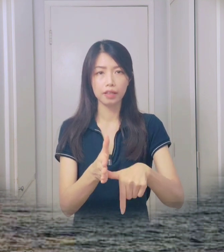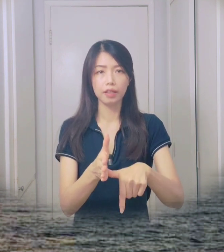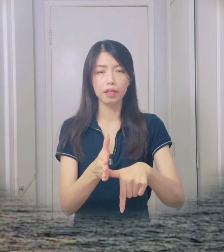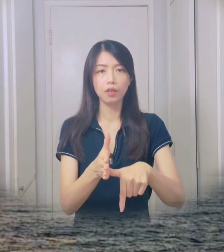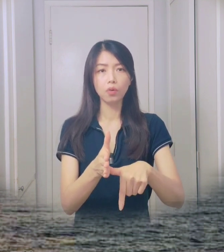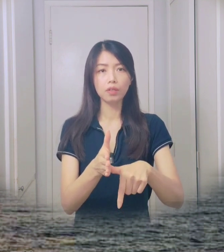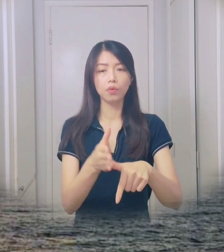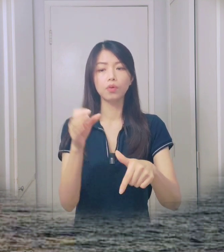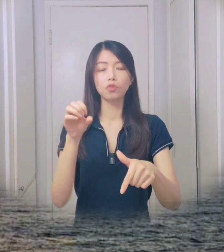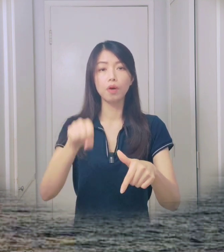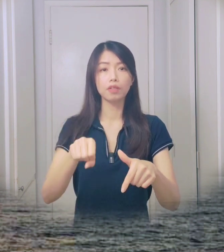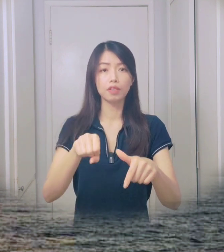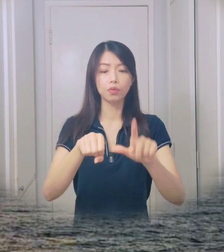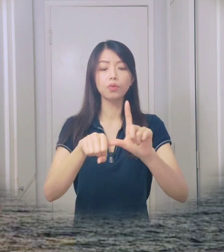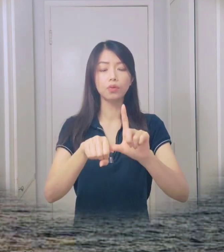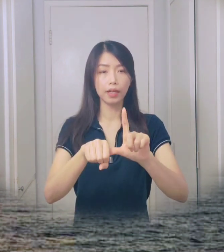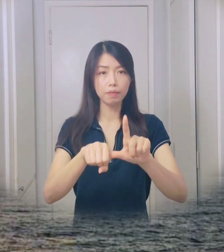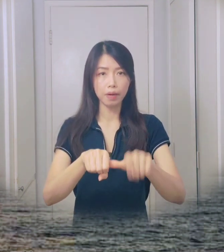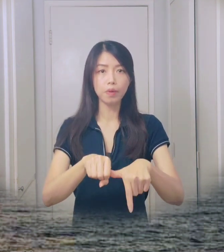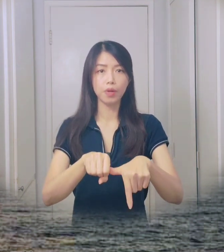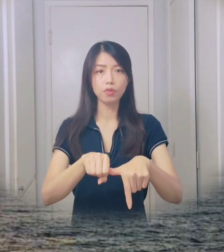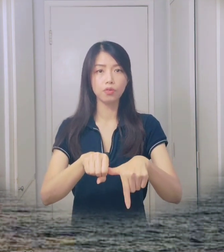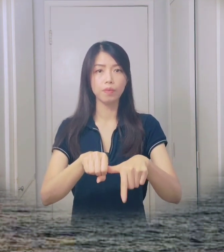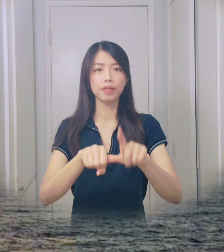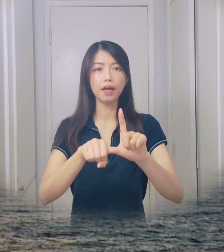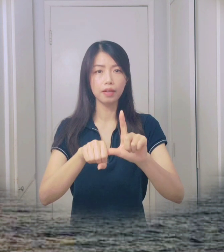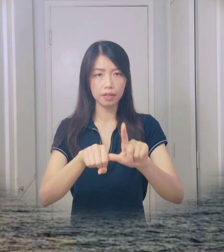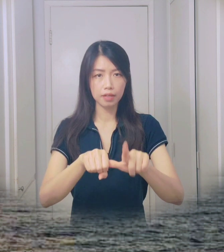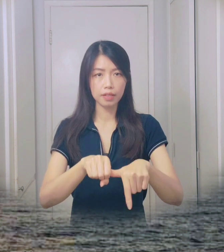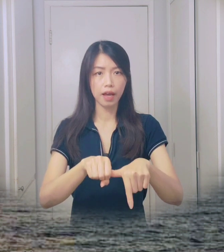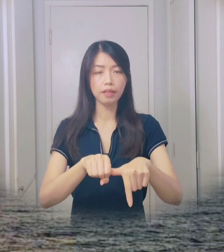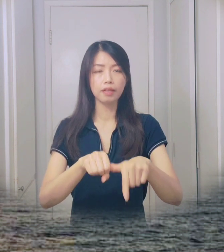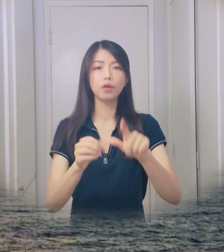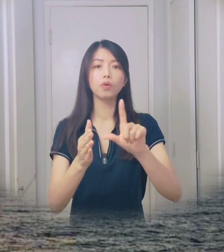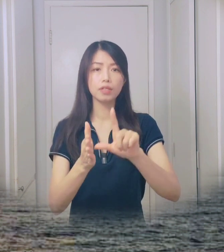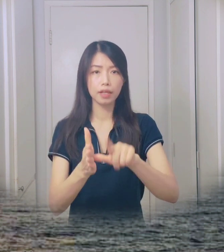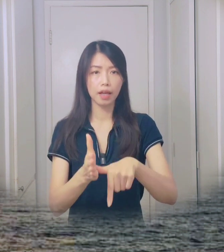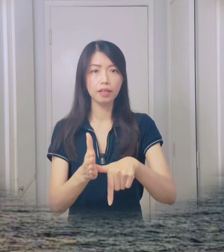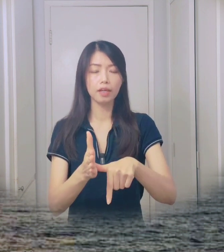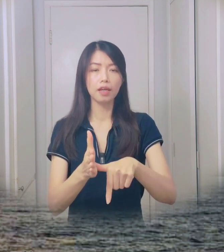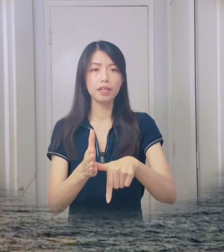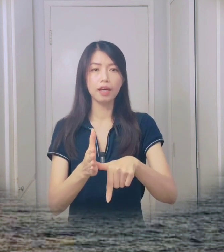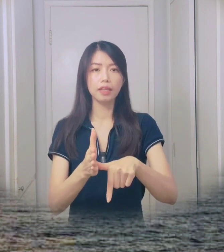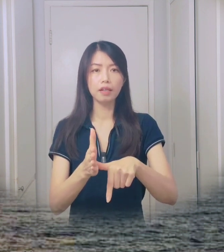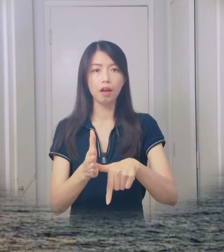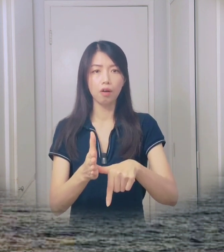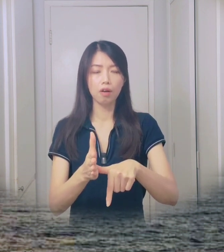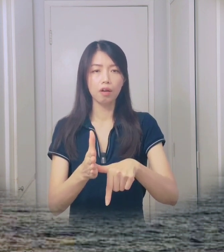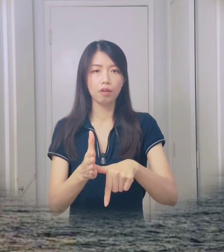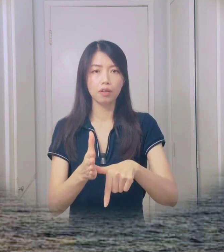시간. 혹은 왼손 주먹을 쥐시고 같은 방법을 해주셔도 됩니다. 시간 혹은 시간. 시간이